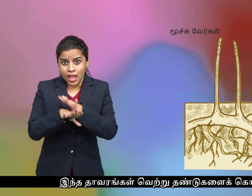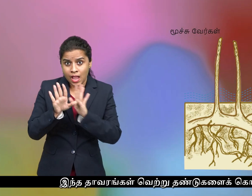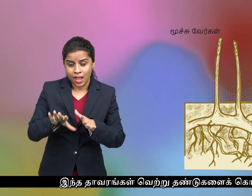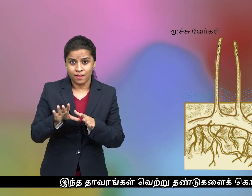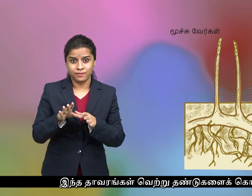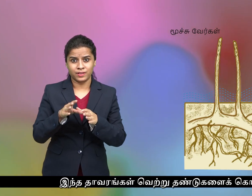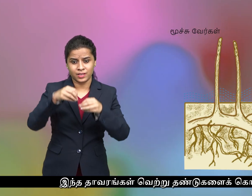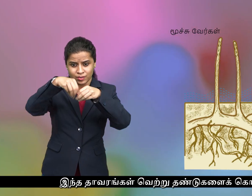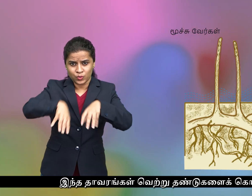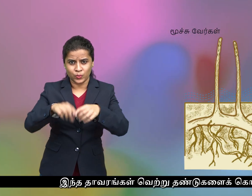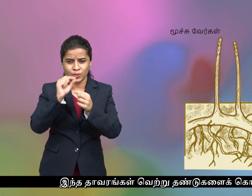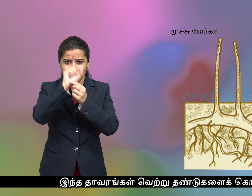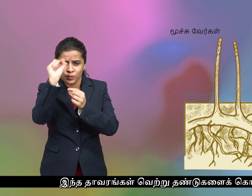தண்டுகளை கொண்டுள்ளன.